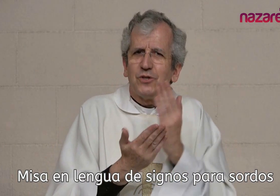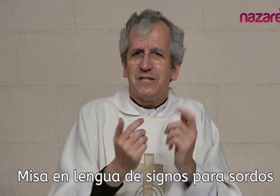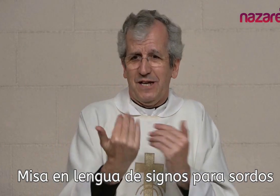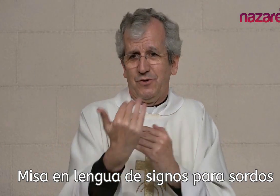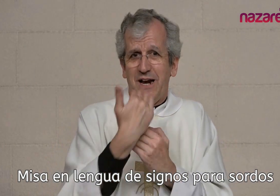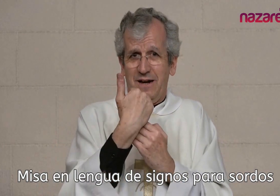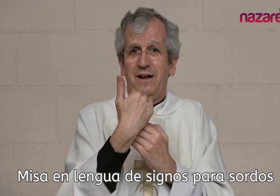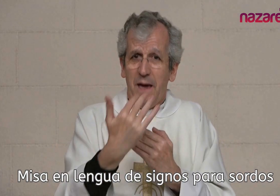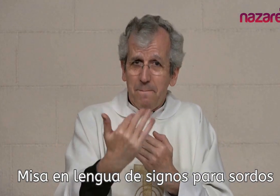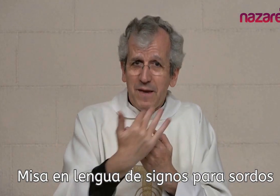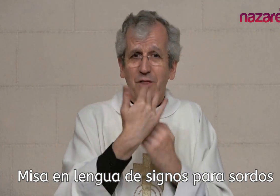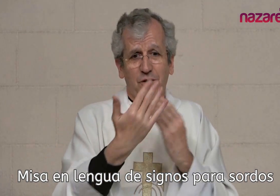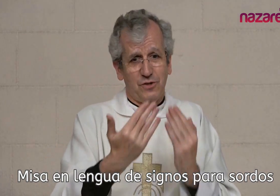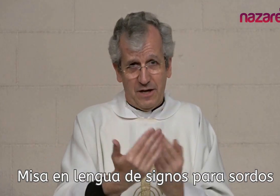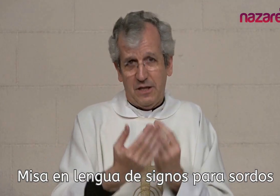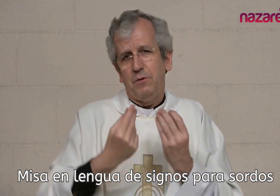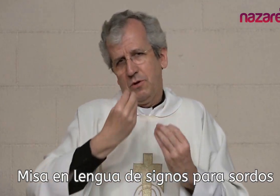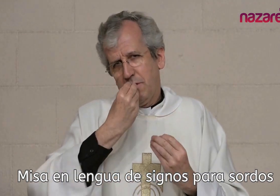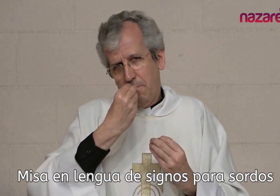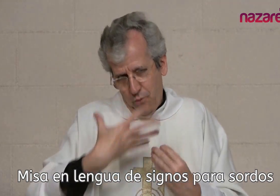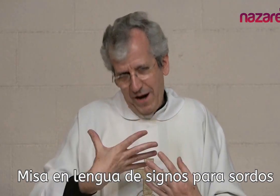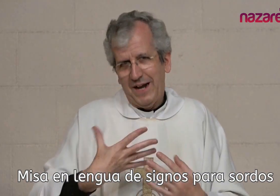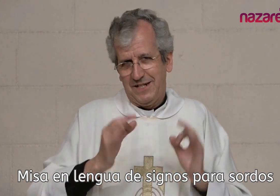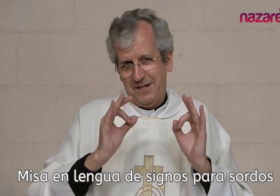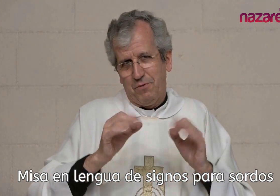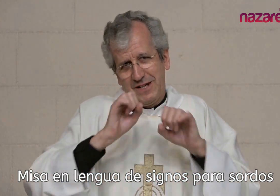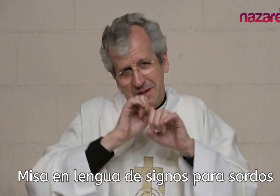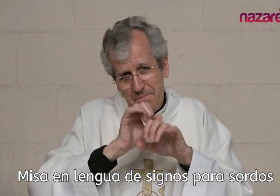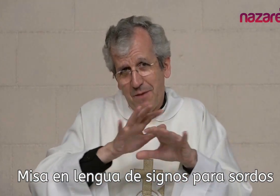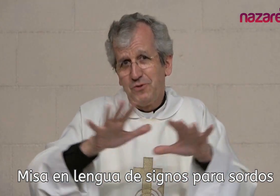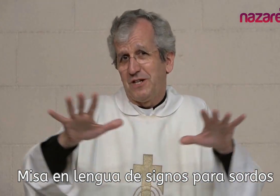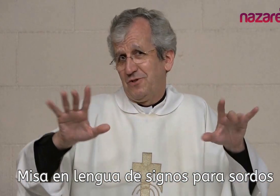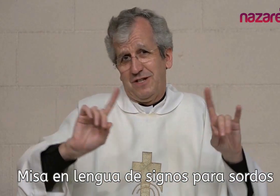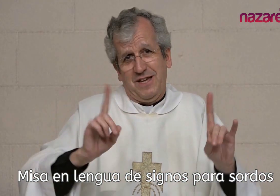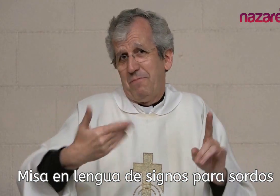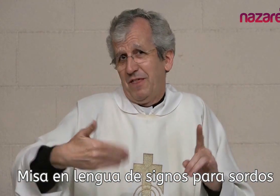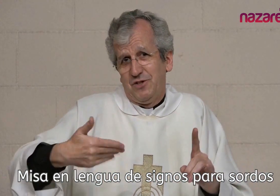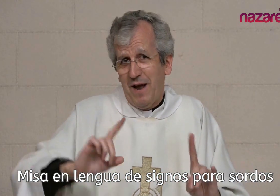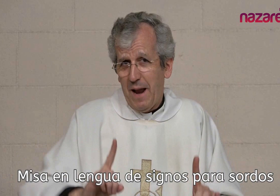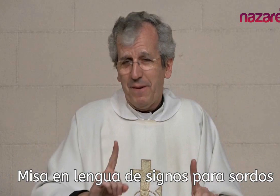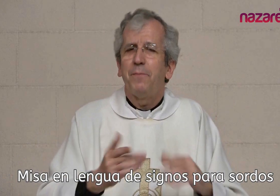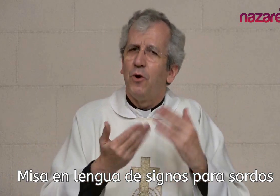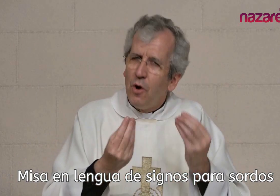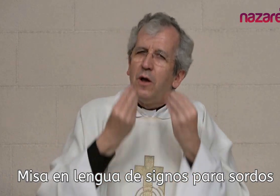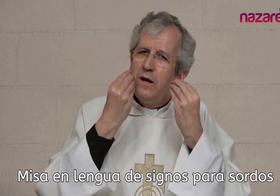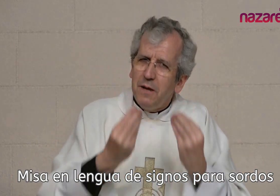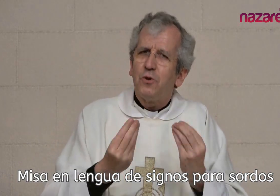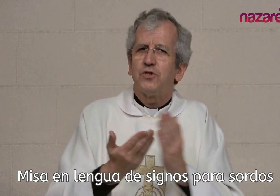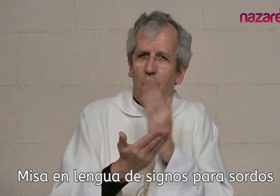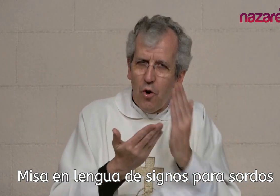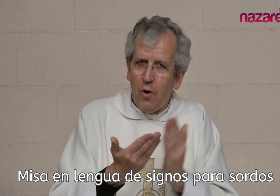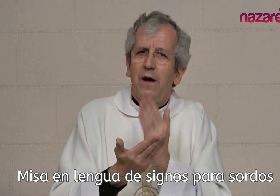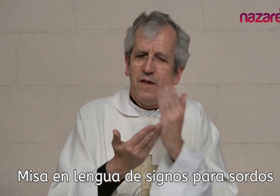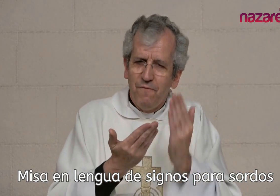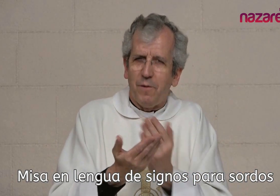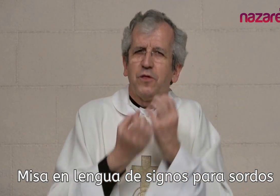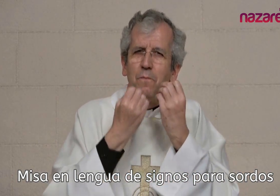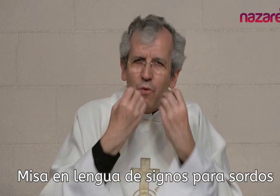cosas que nos han enviado, que nos han recibido buenas, porque se envían muchas cosas que a veces no valen la pena, pero libros o información